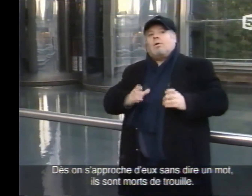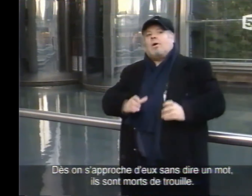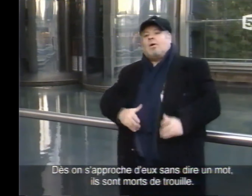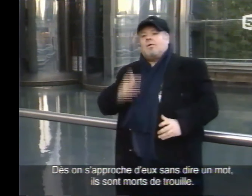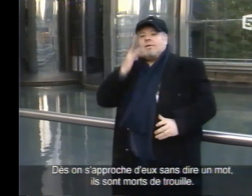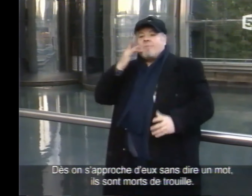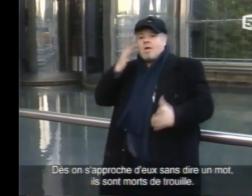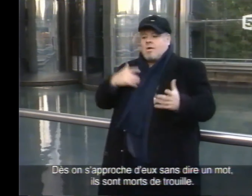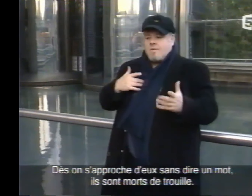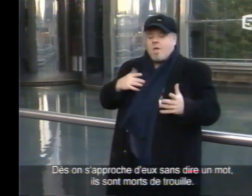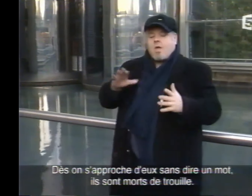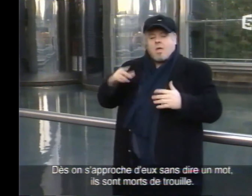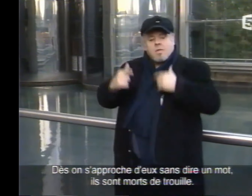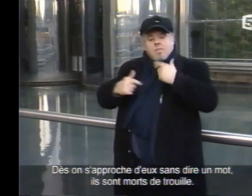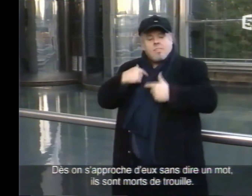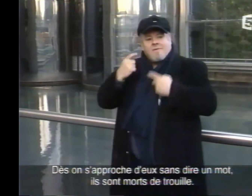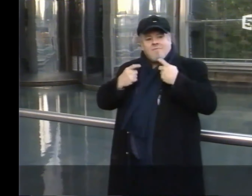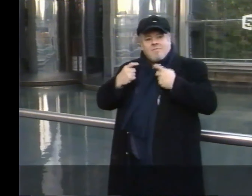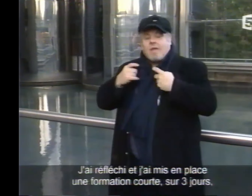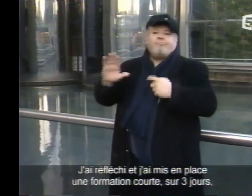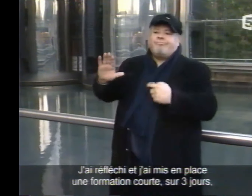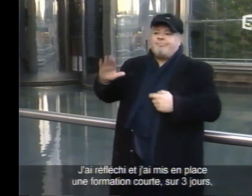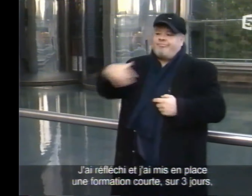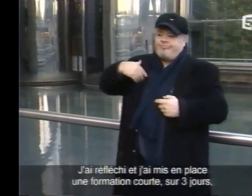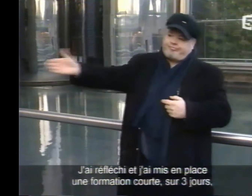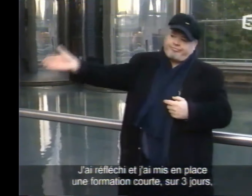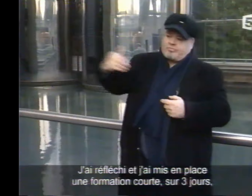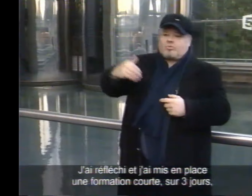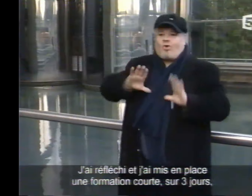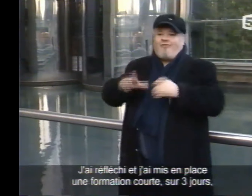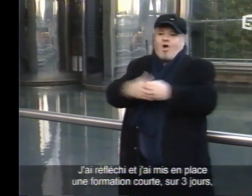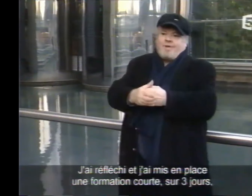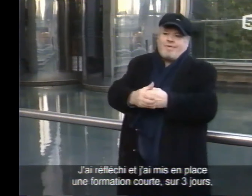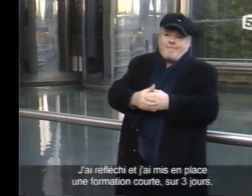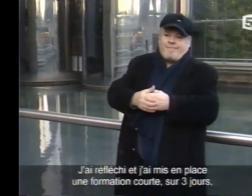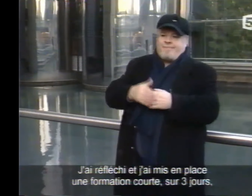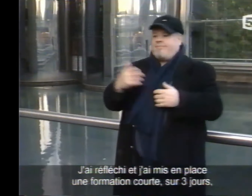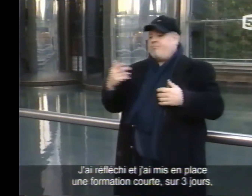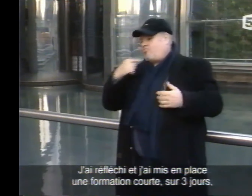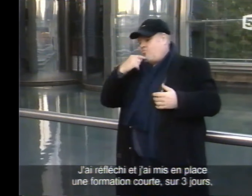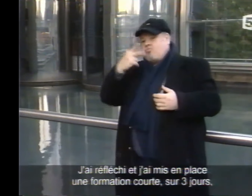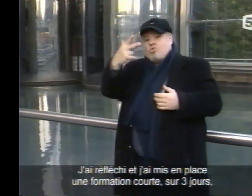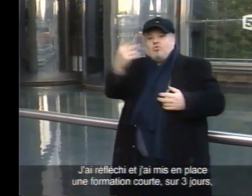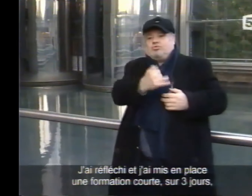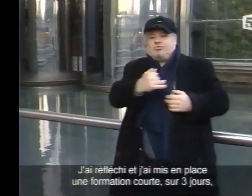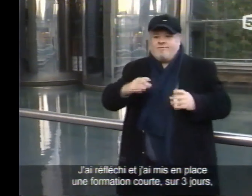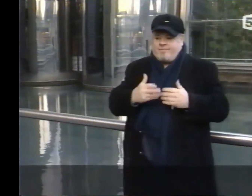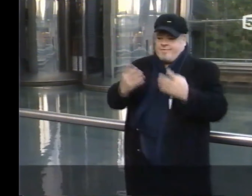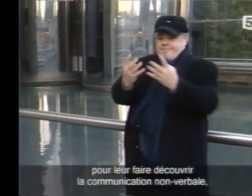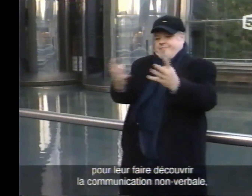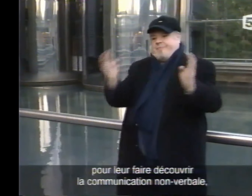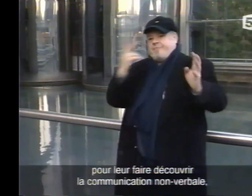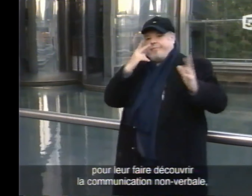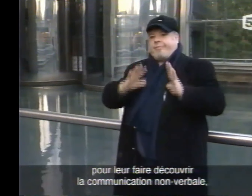un mot, ils sont morts de trouille. Alors j'ai réfléchi et j'ai mis en place une formation courte sur 3 jours pour leur faire découvrir